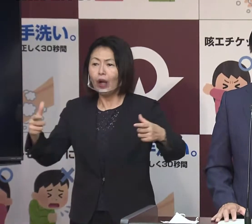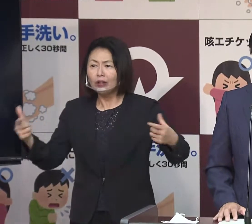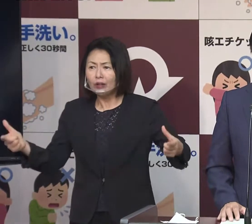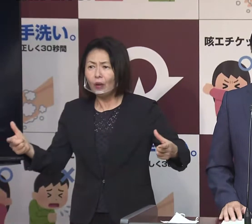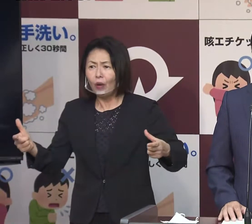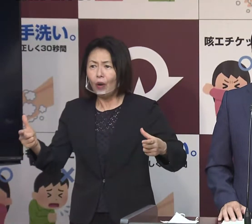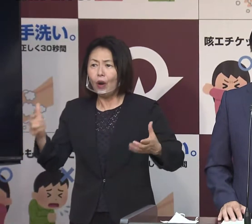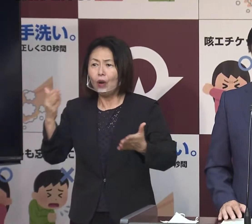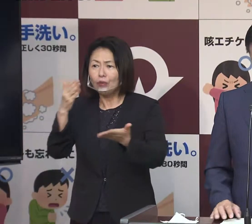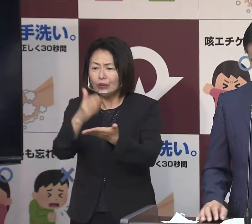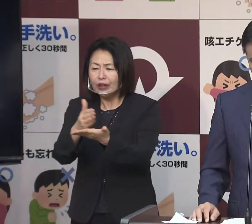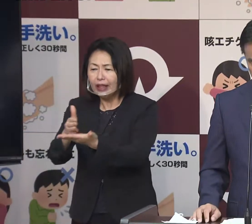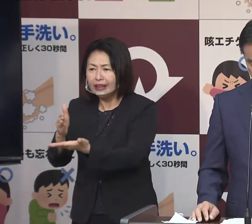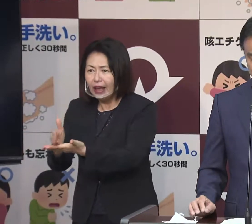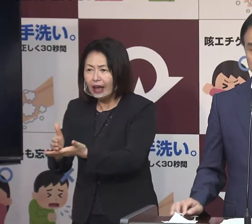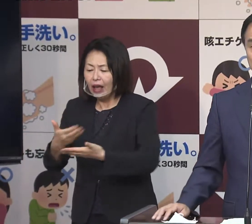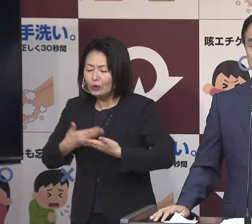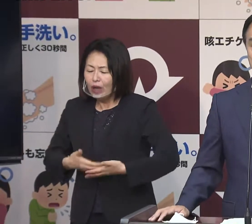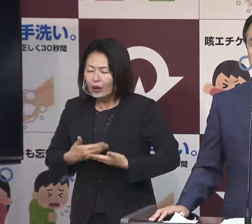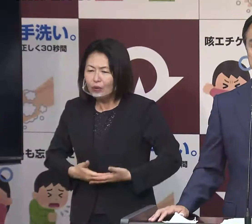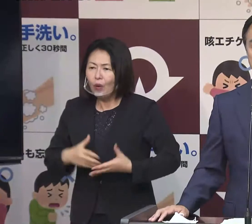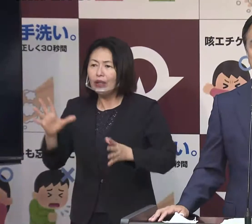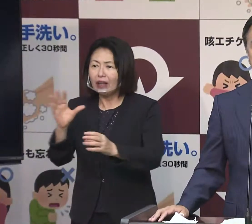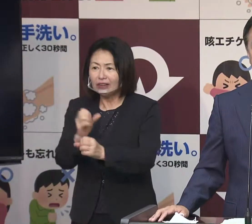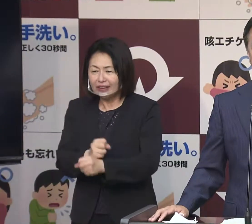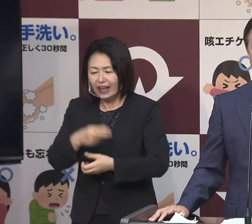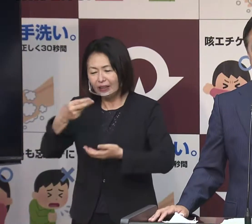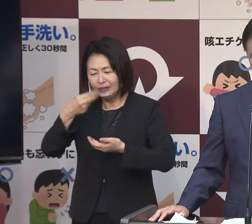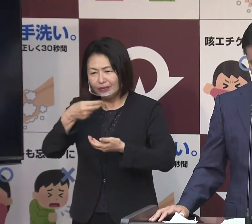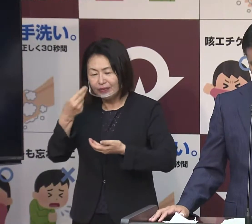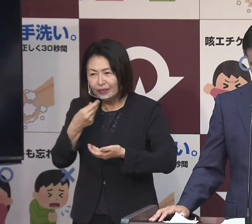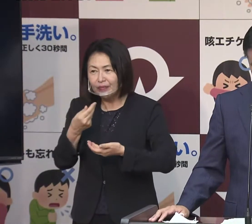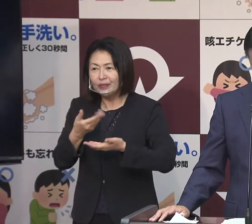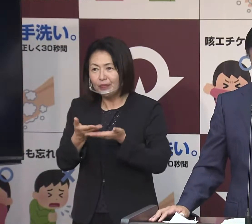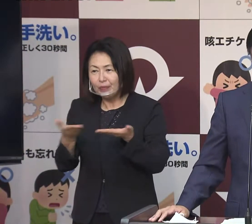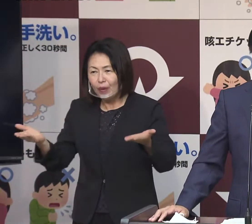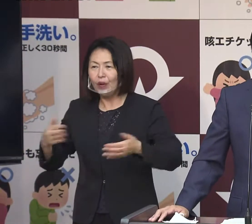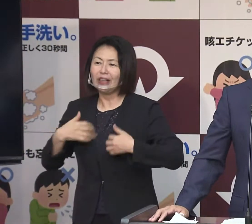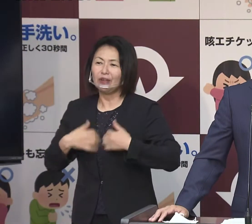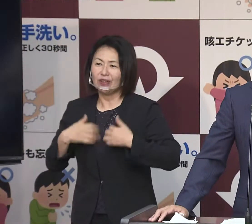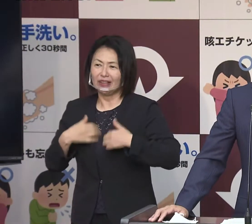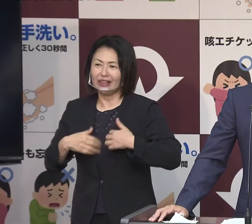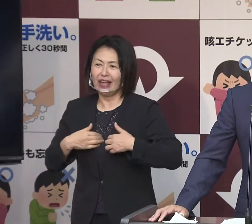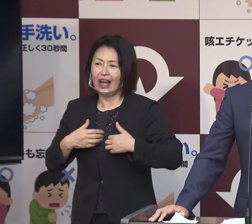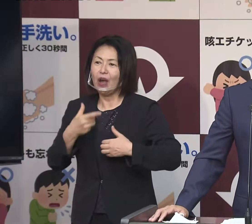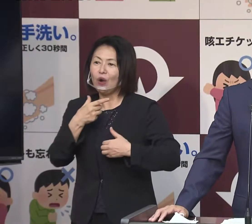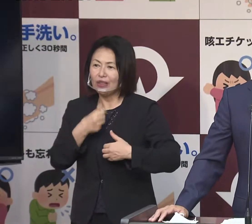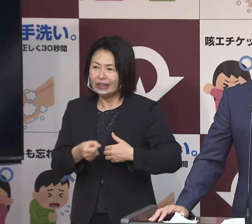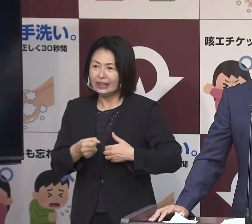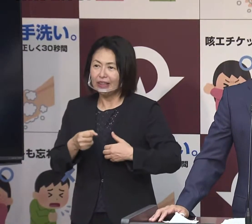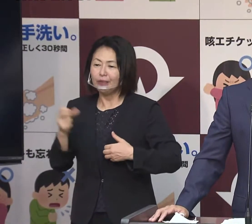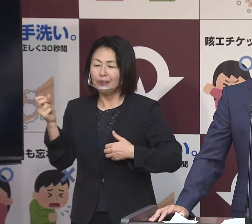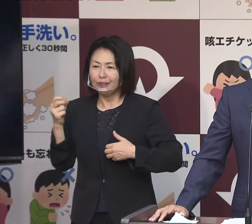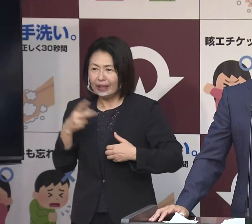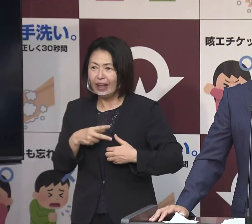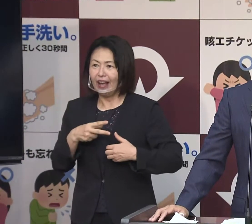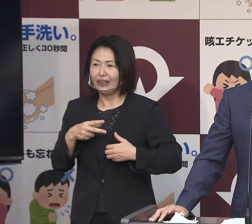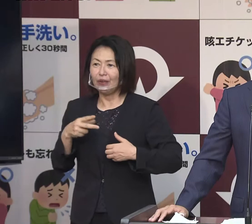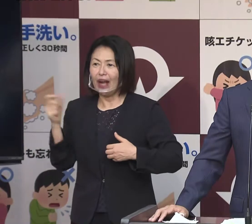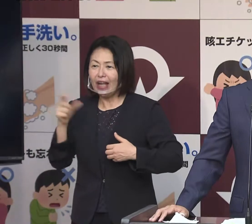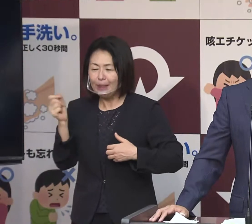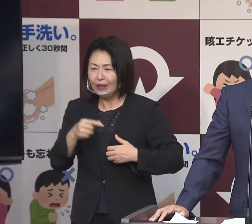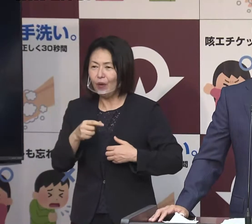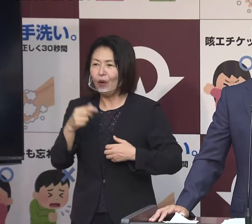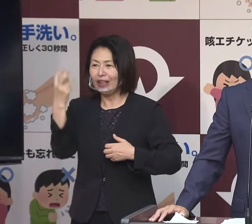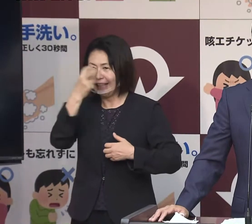安を取り除くとともに、飲食店での飲食も楽しんでいただけるようにしていきたいと思いますので、そのためにも迅速な検査を実施をしてまいり